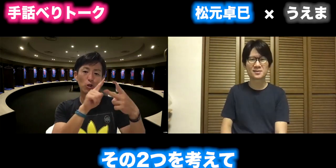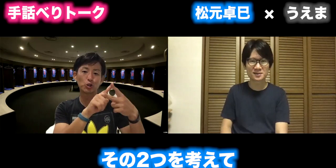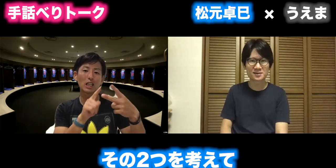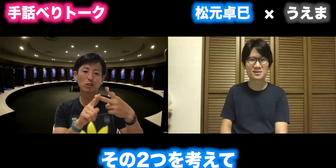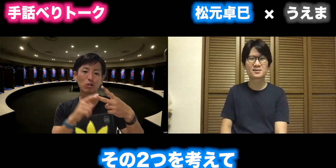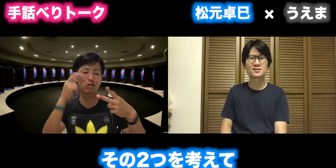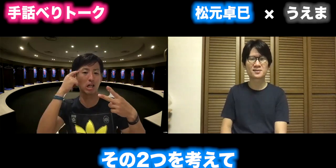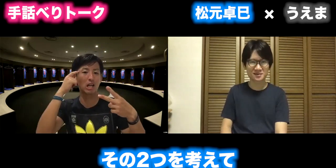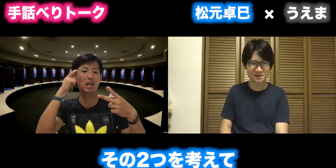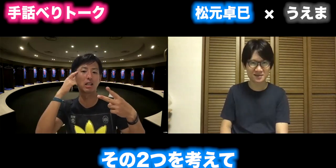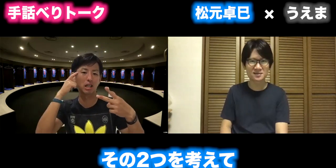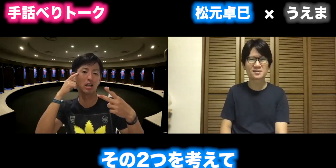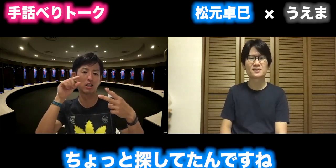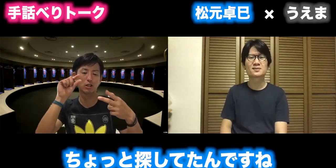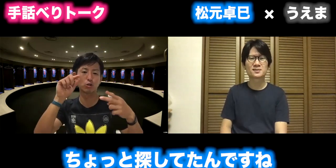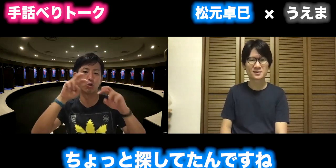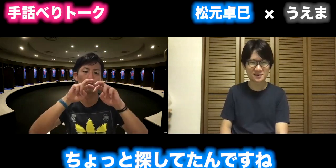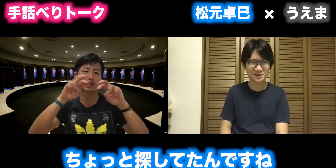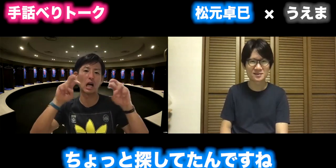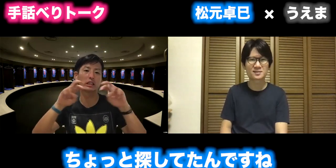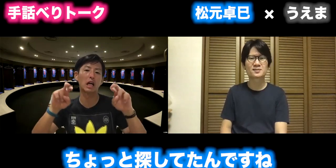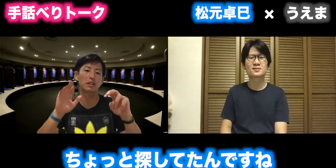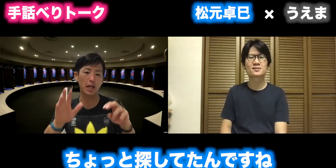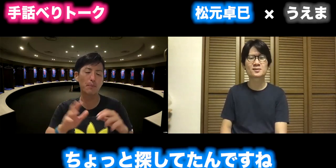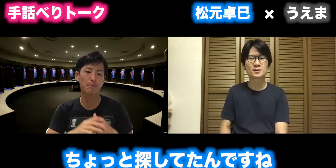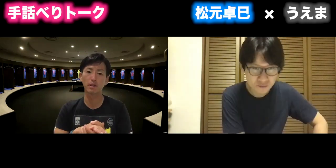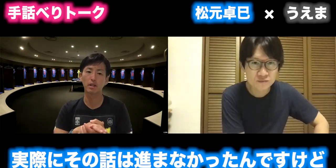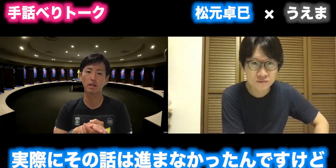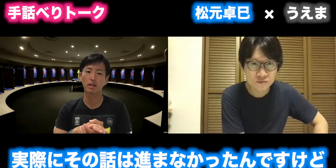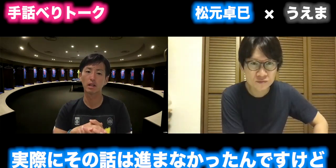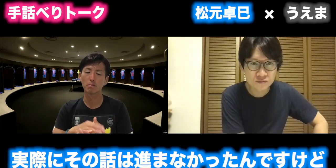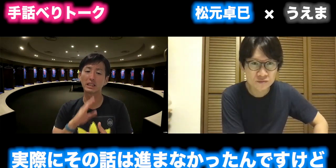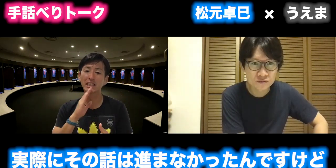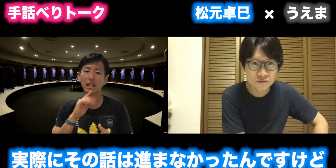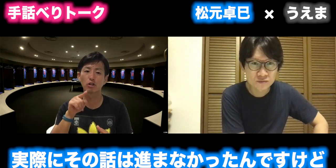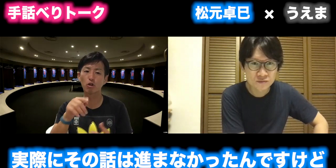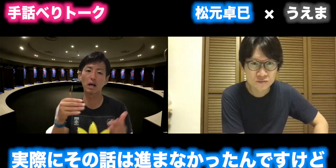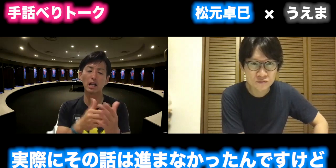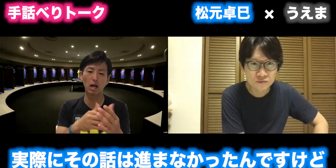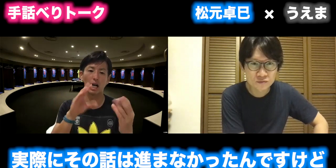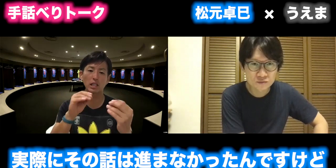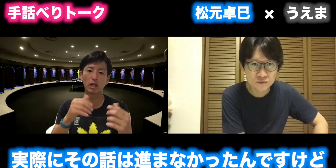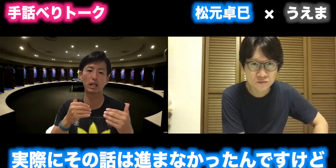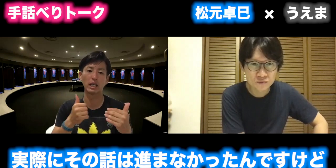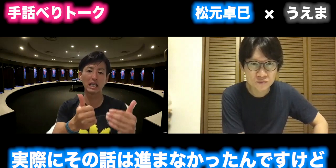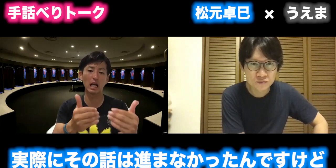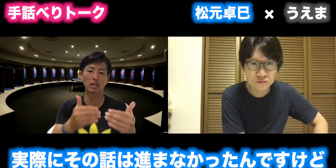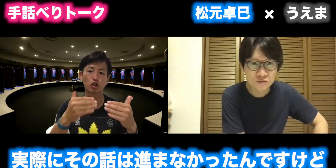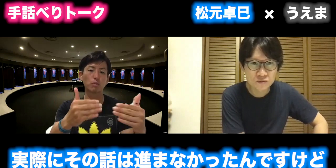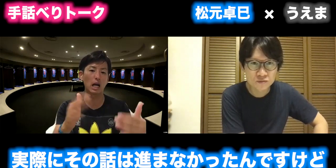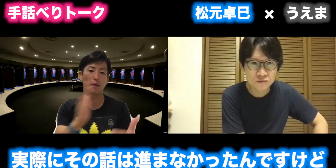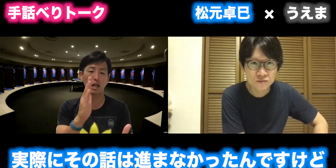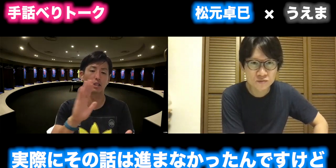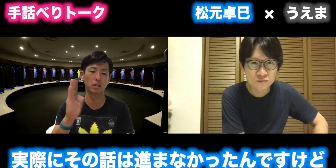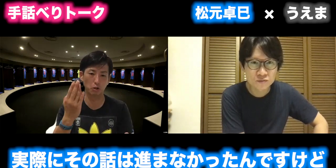2つを考えてちょっと下がってたんですねまぁ実際チョコ稀には話がいいかな